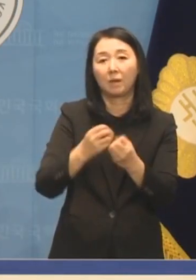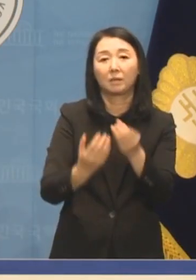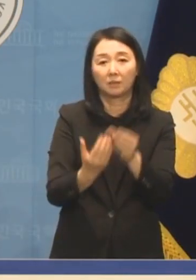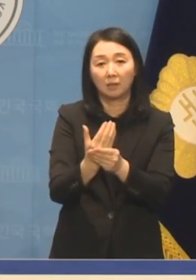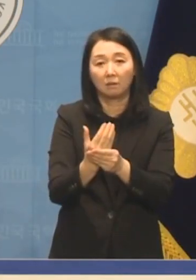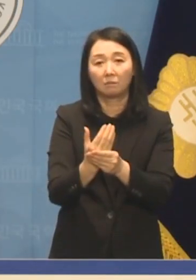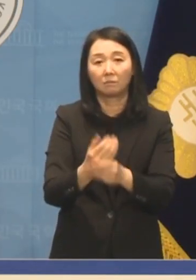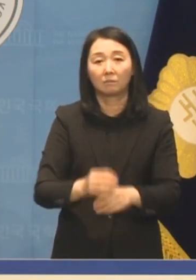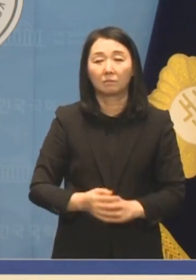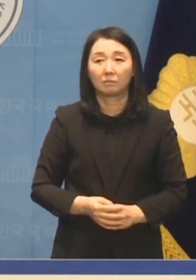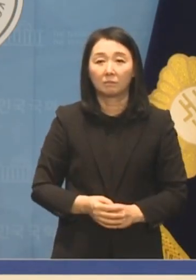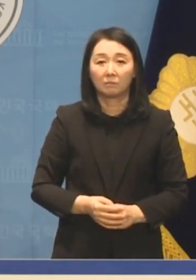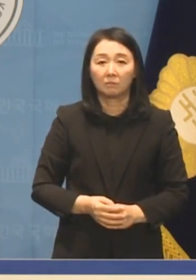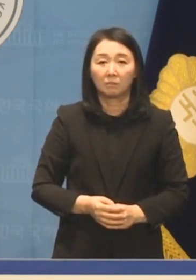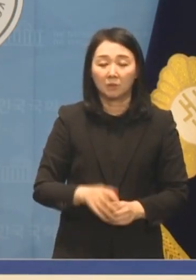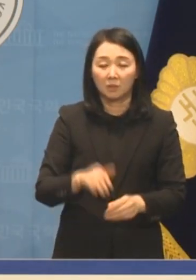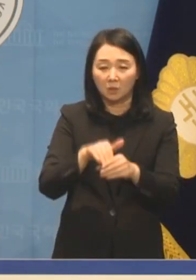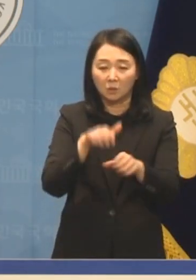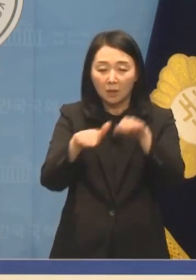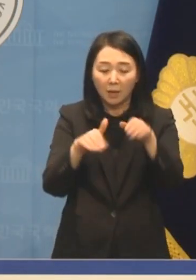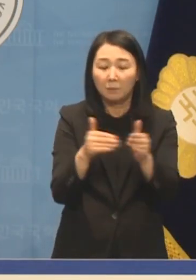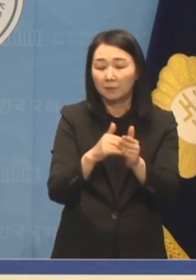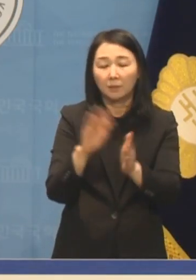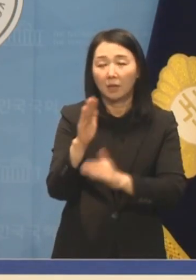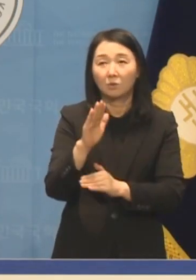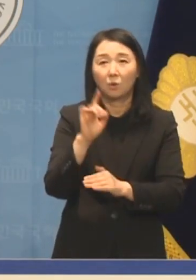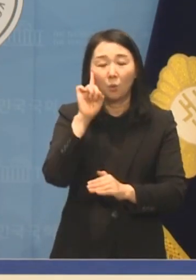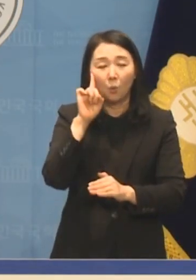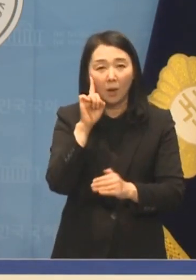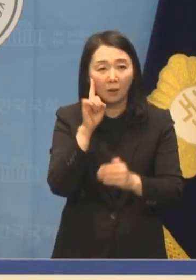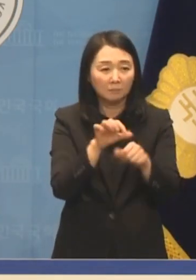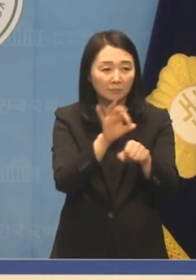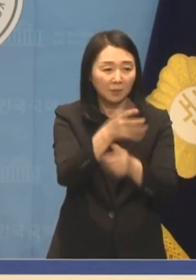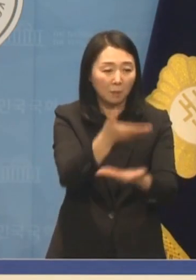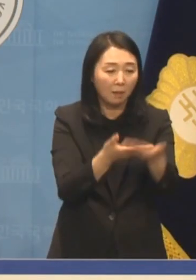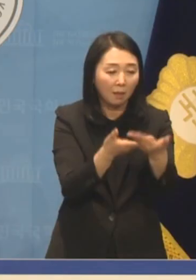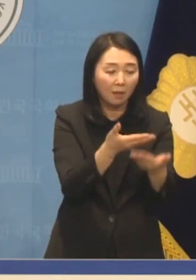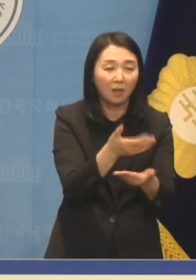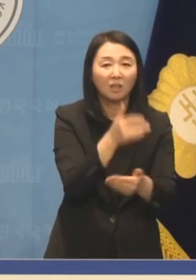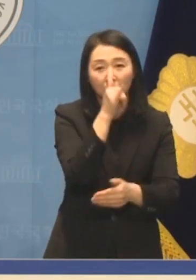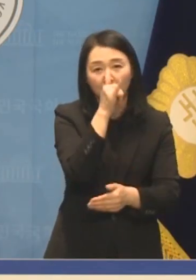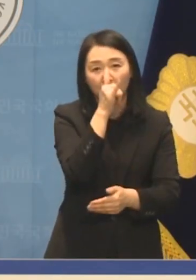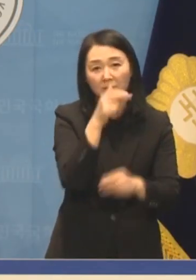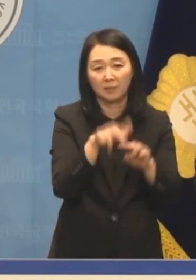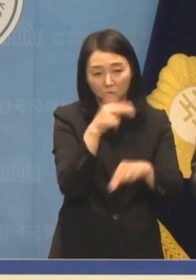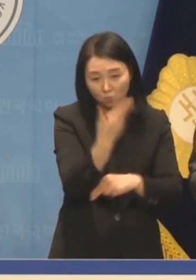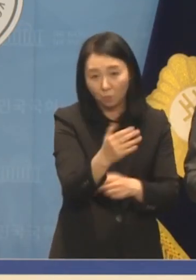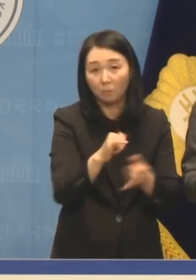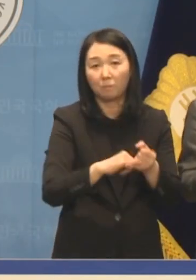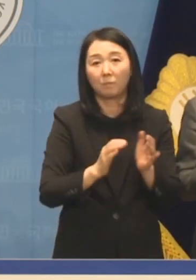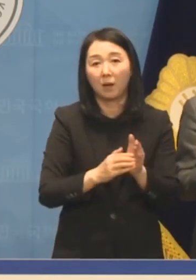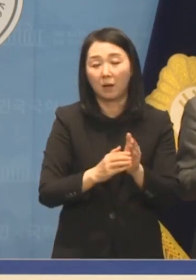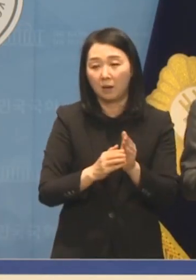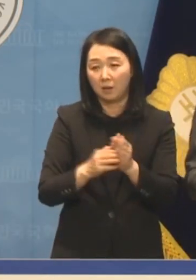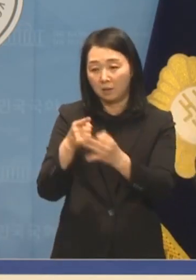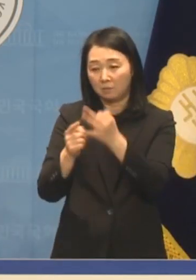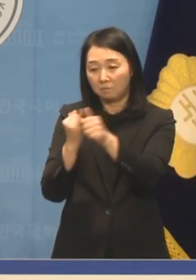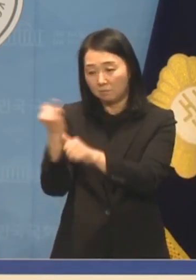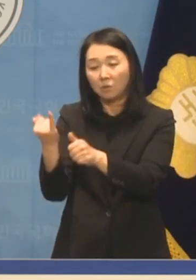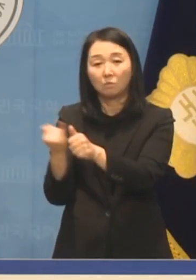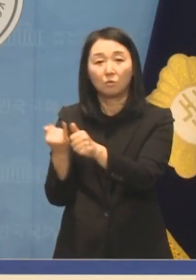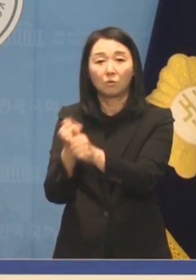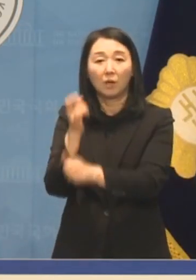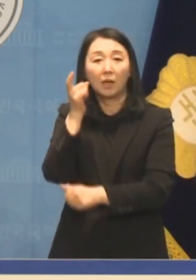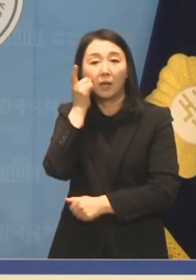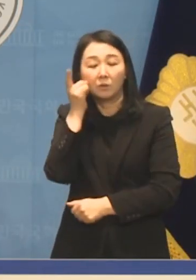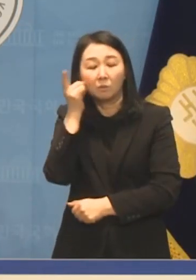단순한 선거 개입을 또 넘어 거래가 시도되었던 매우 중대한 사건입니다. 윤석열, 김건희 대통령 부부의